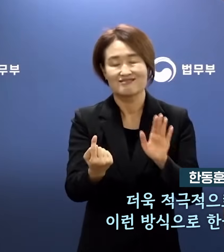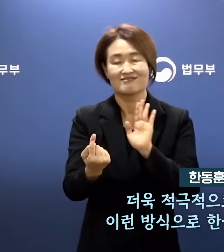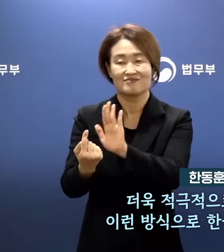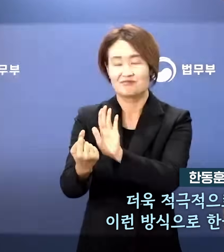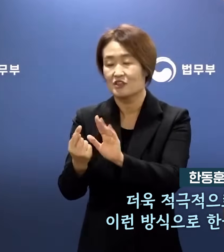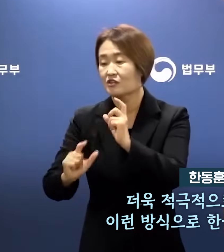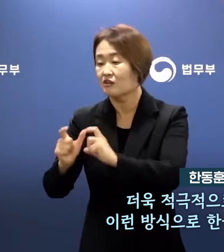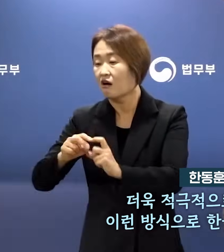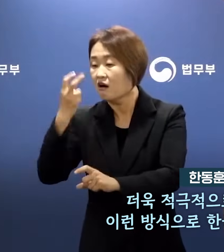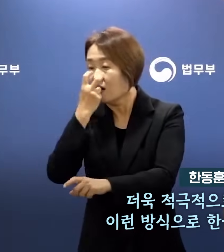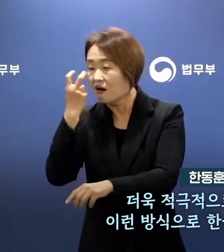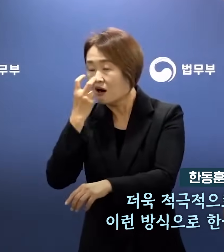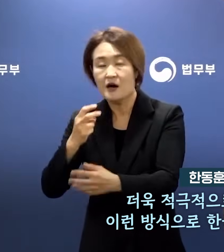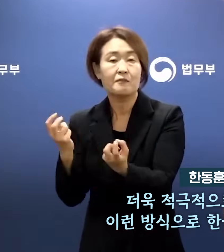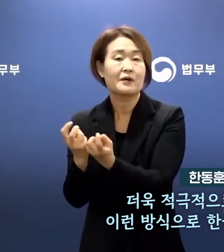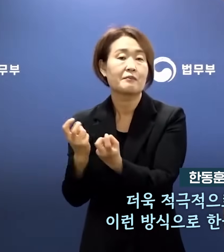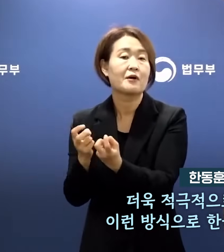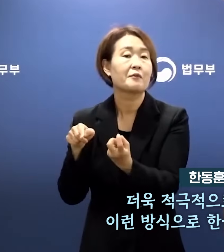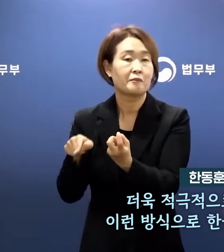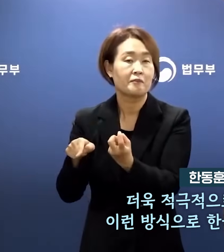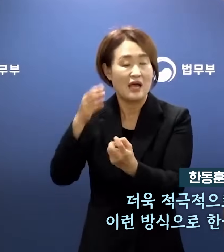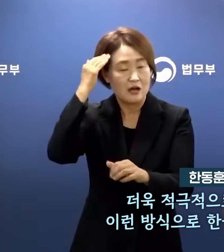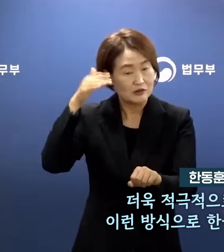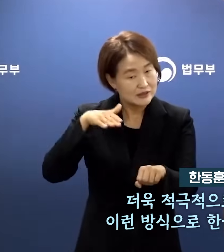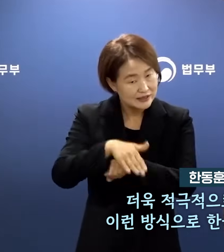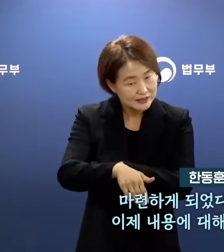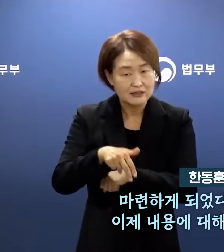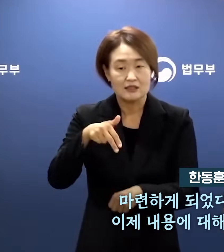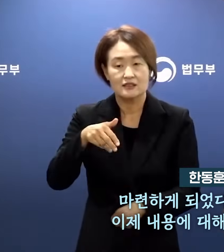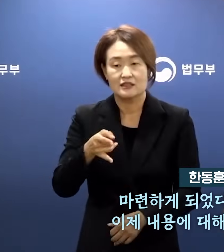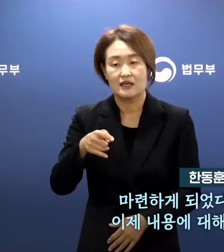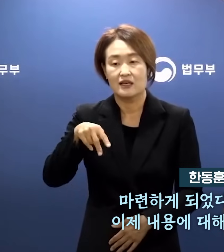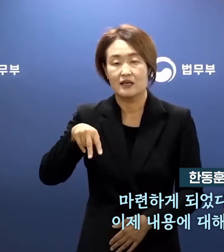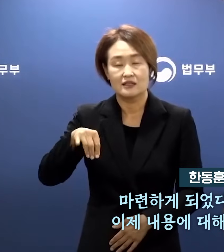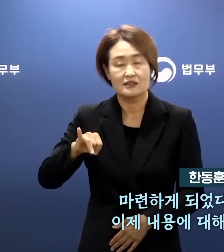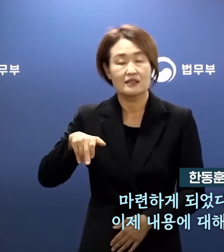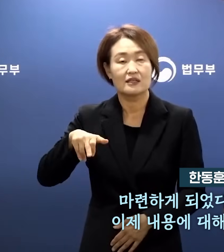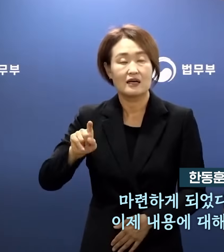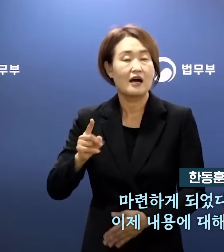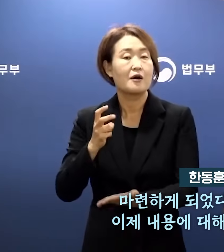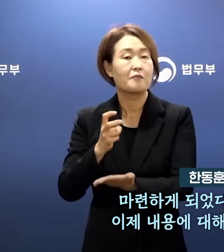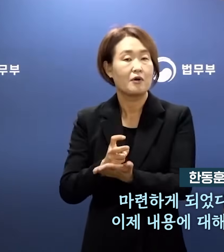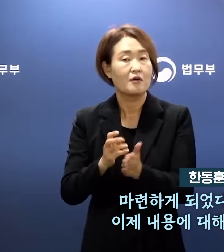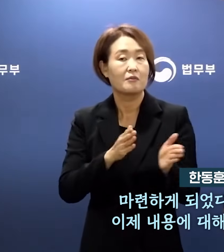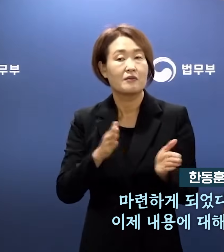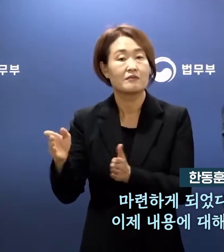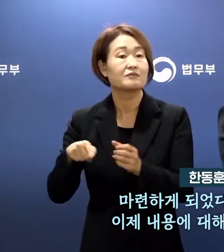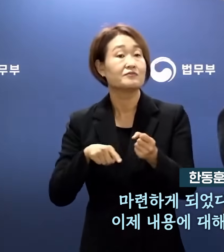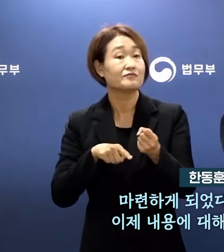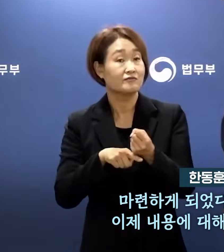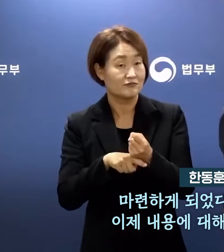위해서 이런 방식으로 한국형 제시카법 규정을 마련하게 되었다는 말씀드립니다.